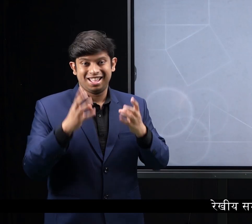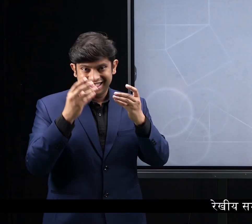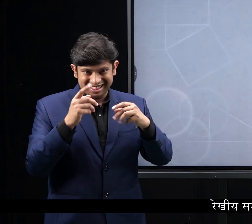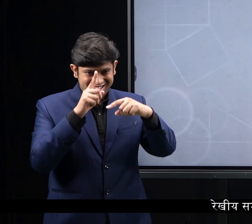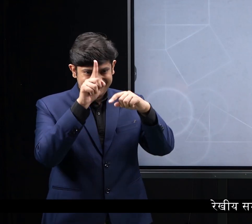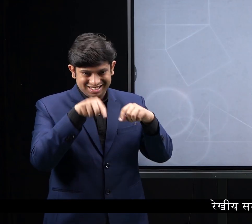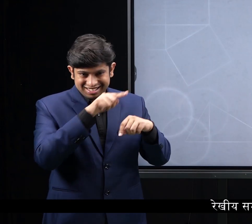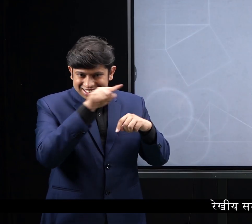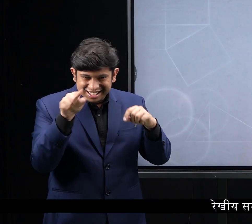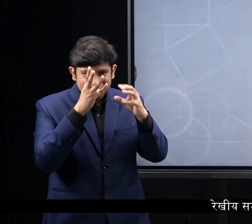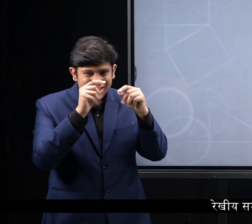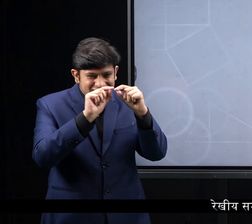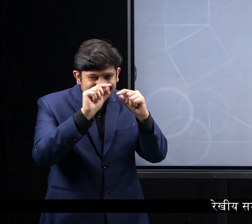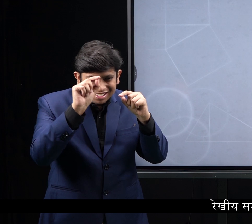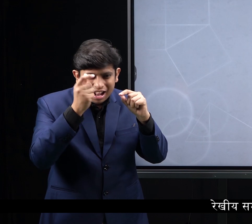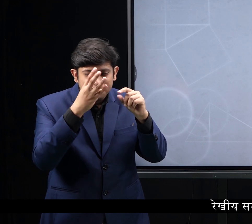रेखीय समीकरण.